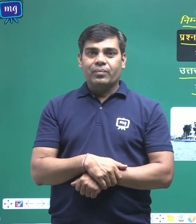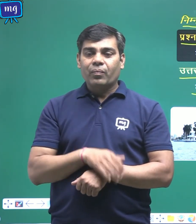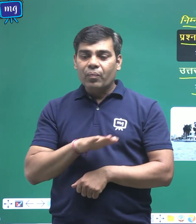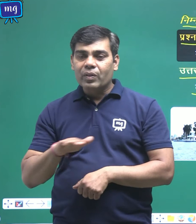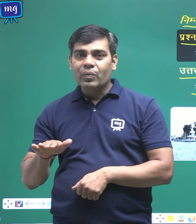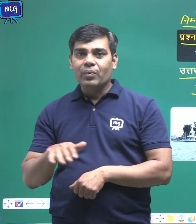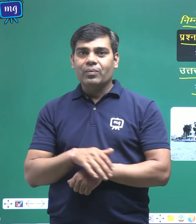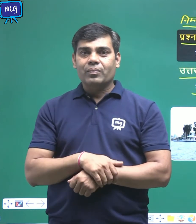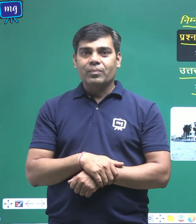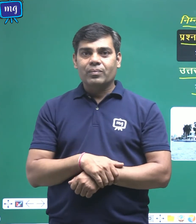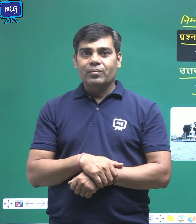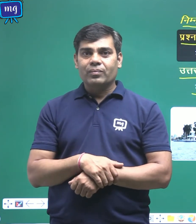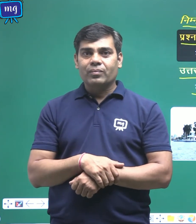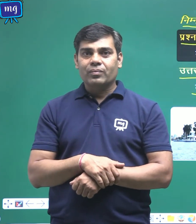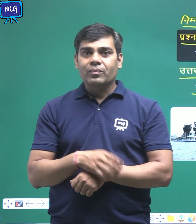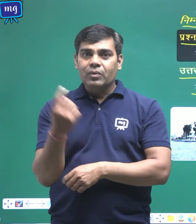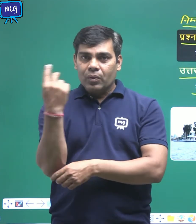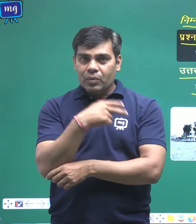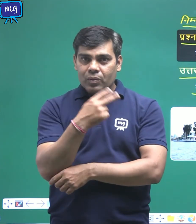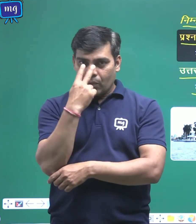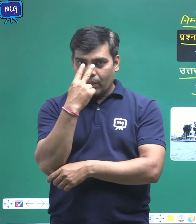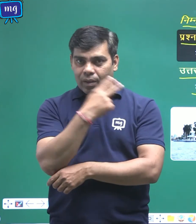बच्चों, चित्रों में आपको